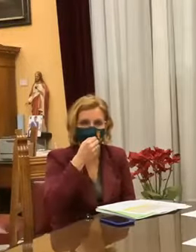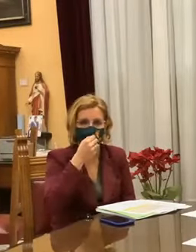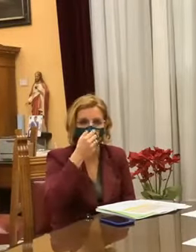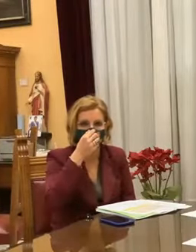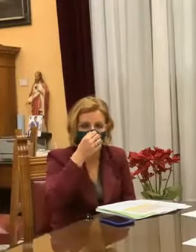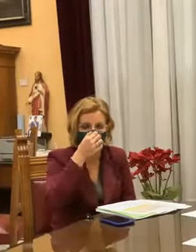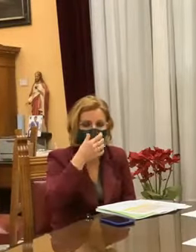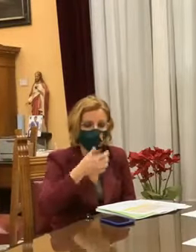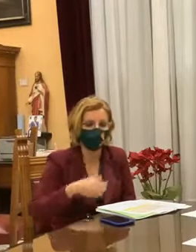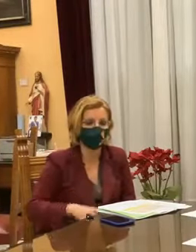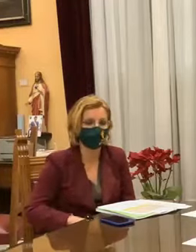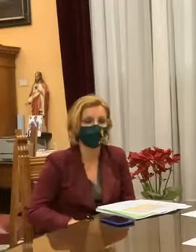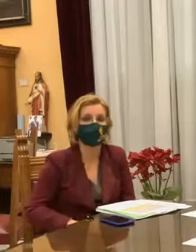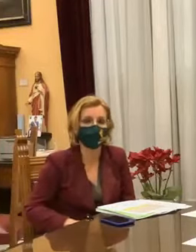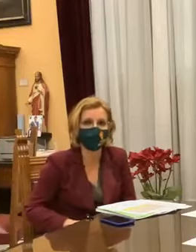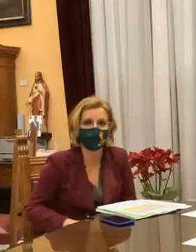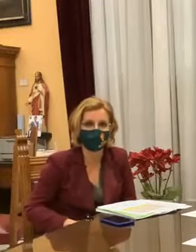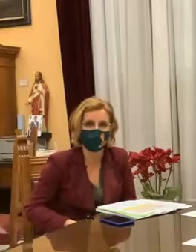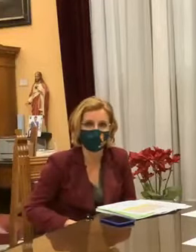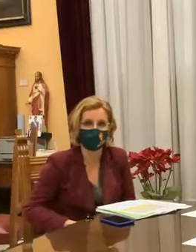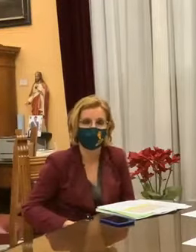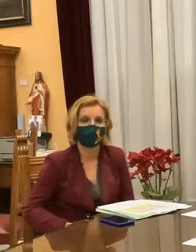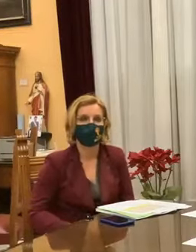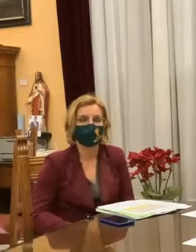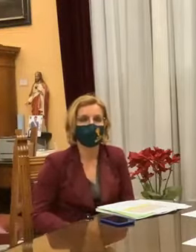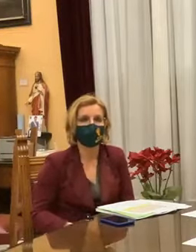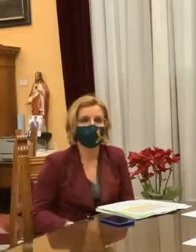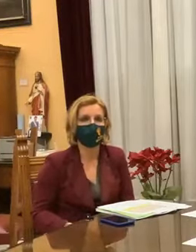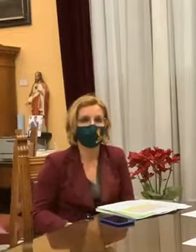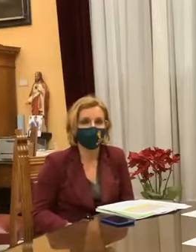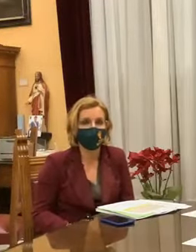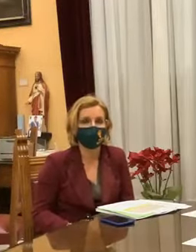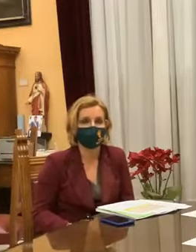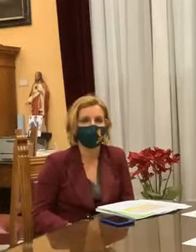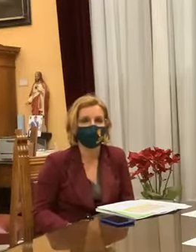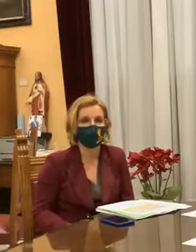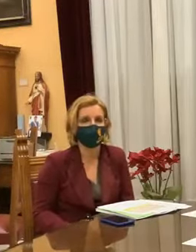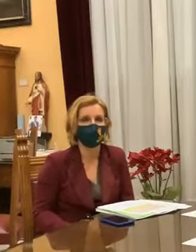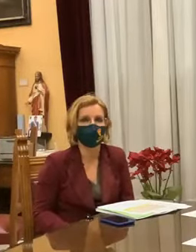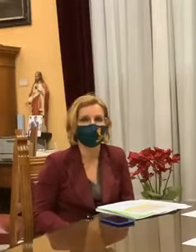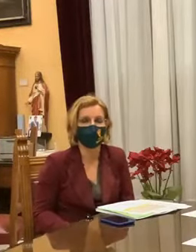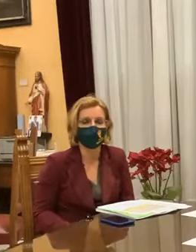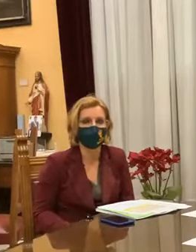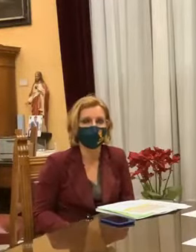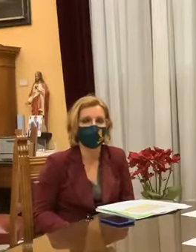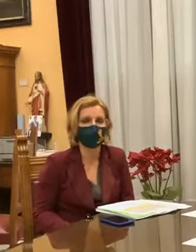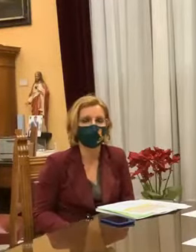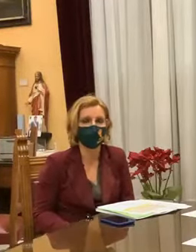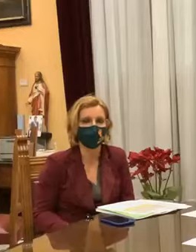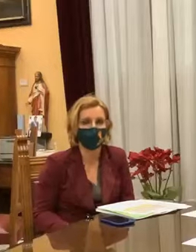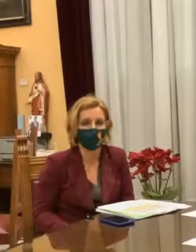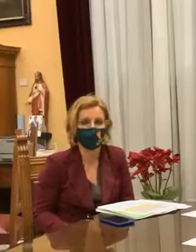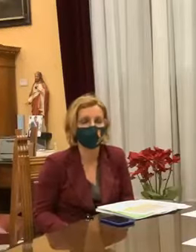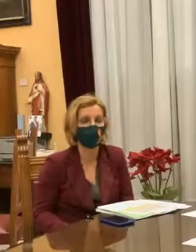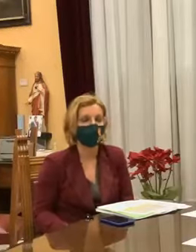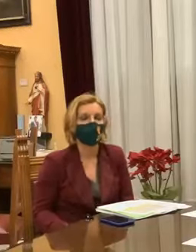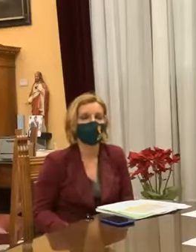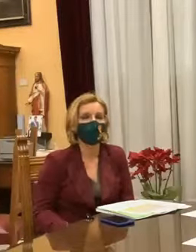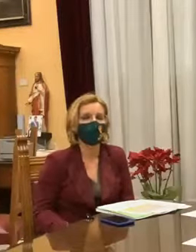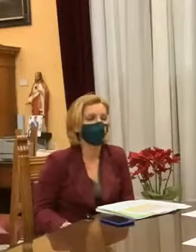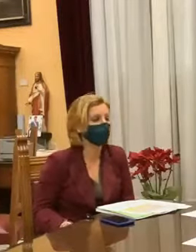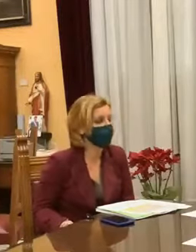intervento e nonostante le nostre richieste di dire la verità, perché la verità era che il contagio si stava diffondendo senza nessun argine,